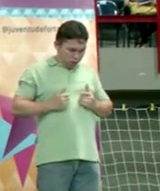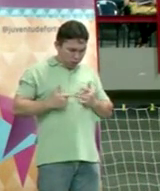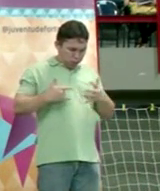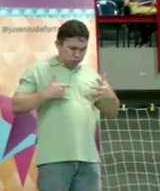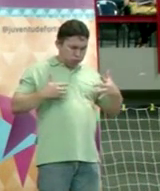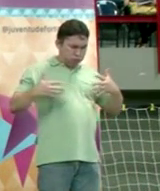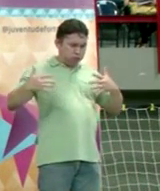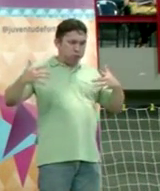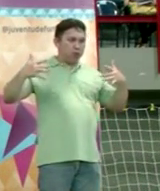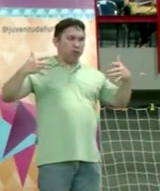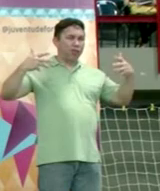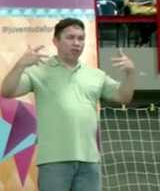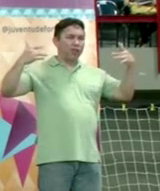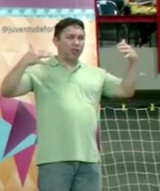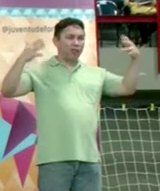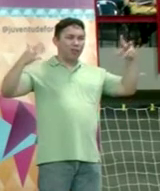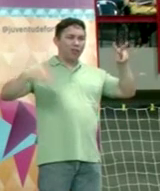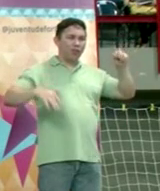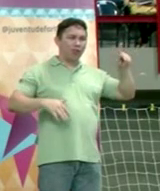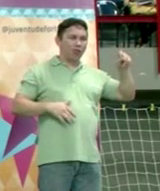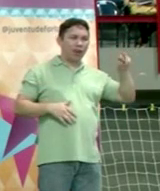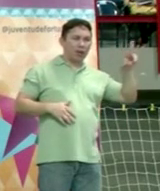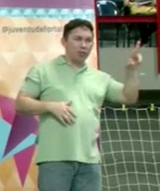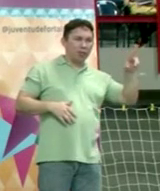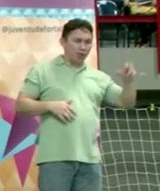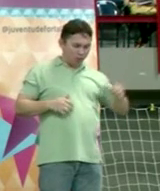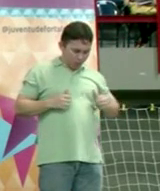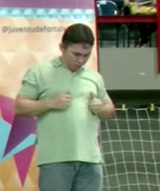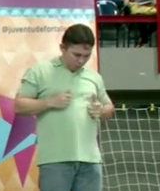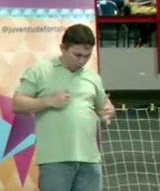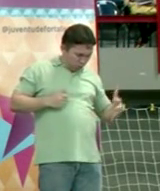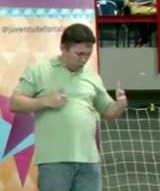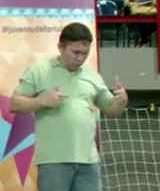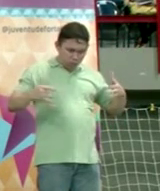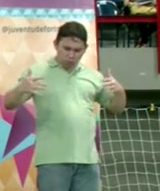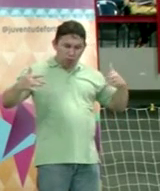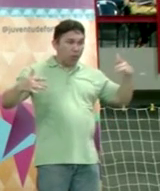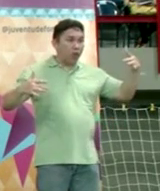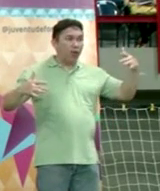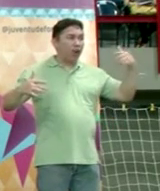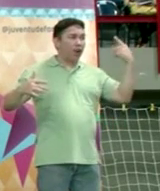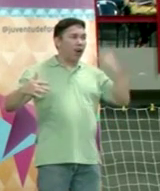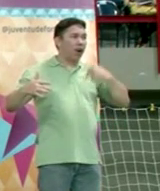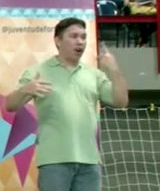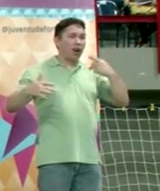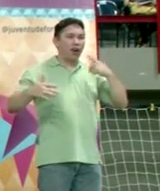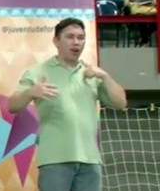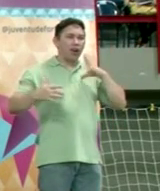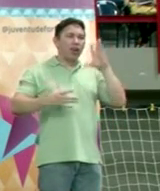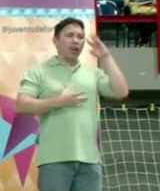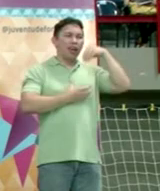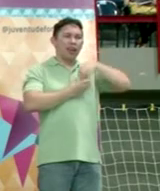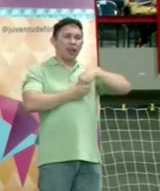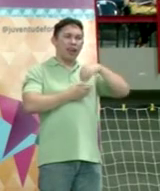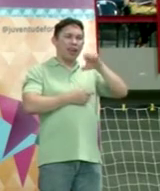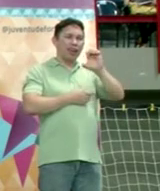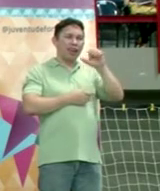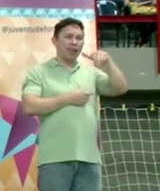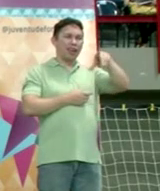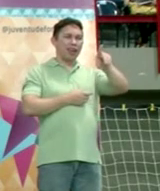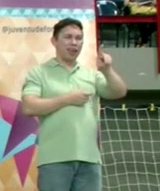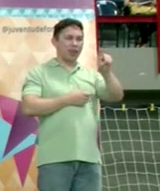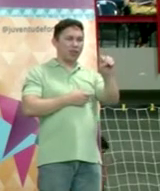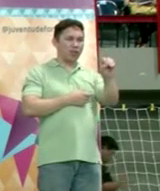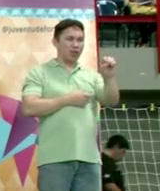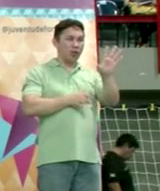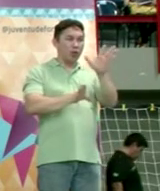vaporizar. E o processo de vaporização da água é um processo que é endotérmico, ou seja, ele